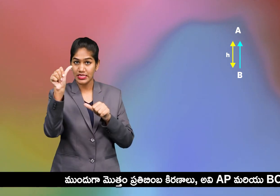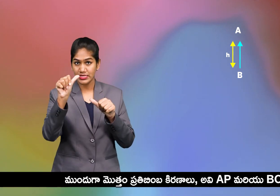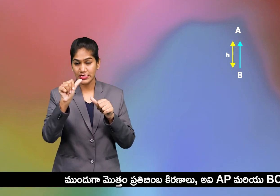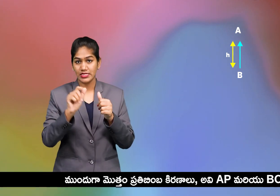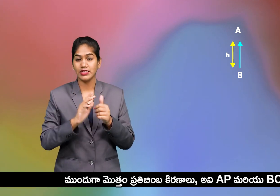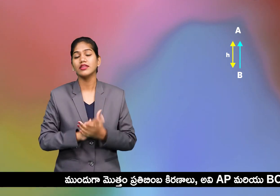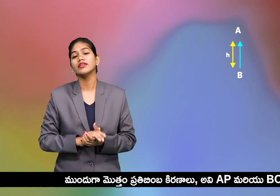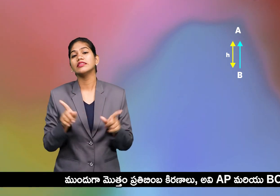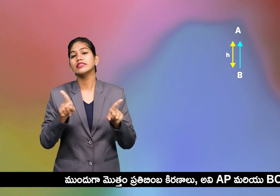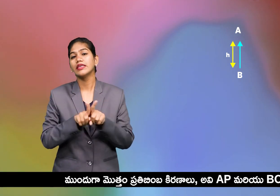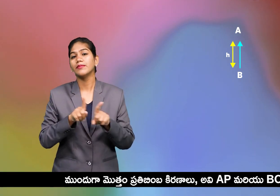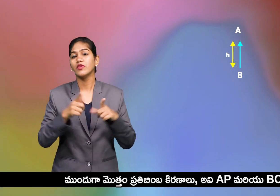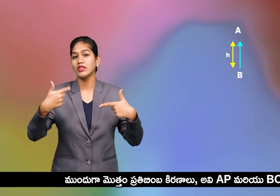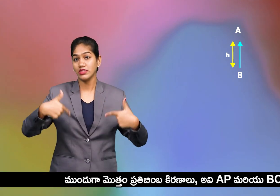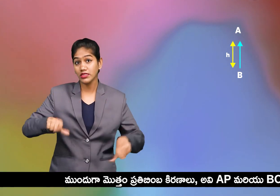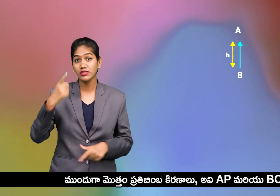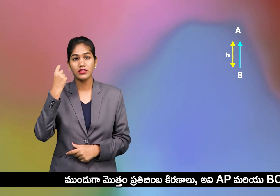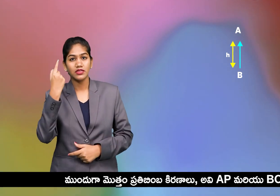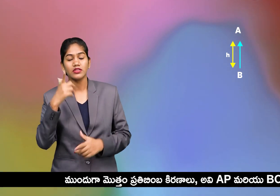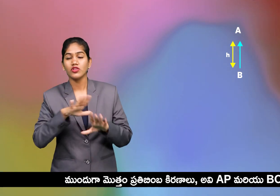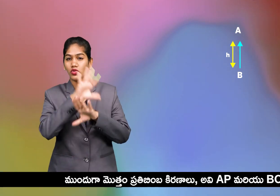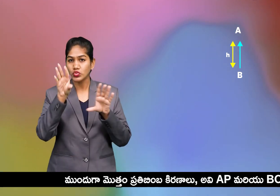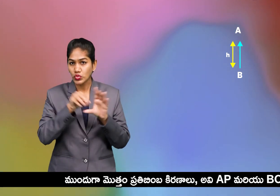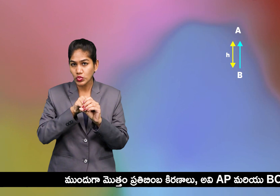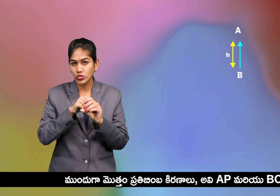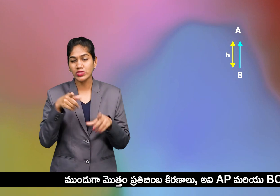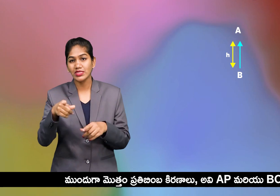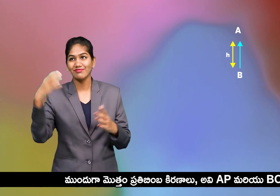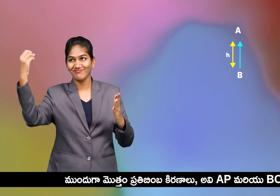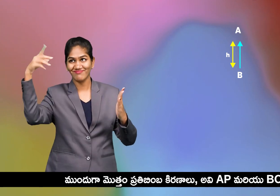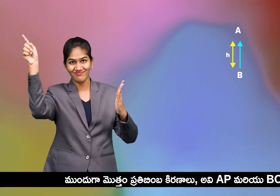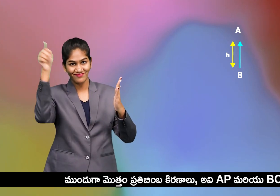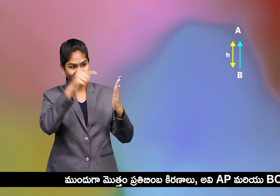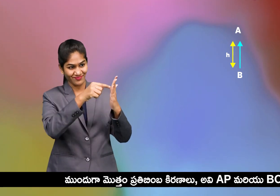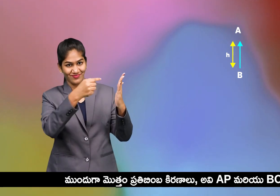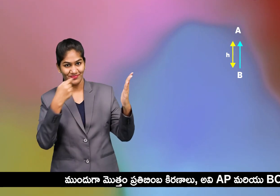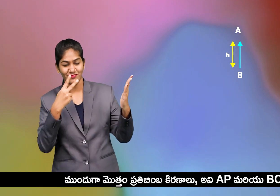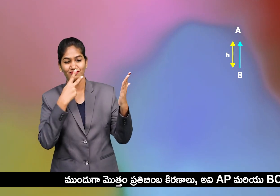ముందుగా మొత్తం ప్రతిబింబ కిరణాలు అవి AP మరియు BOలను అర్థం చేసుకుందాం.